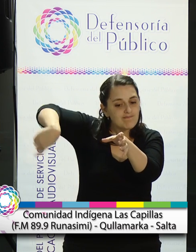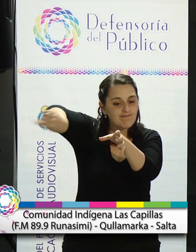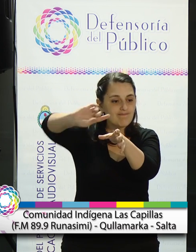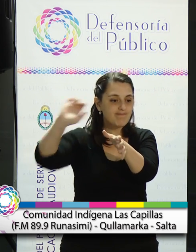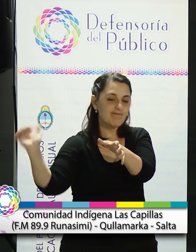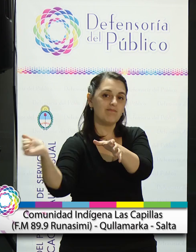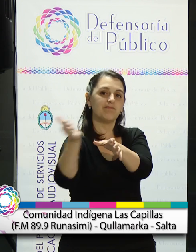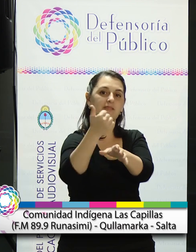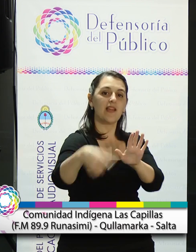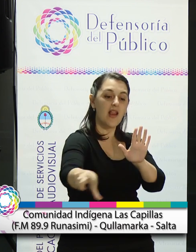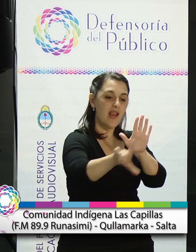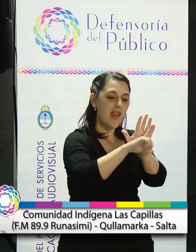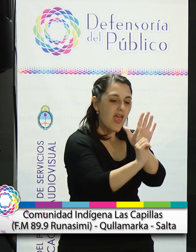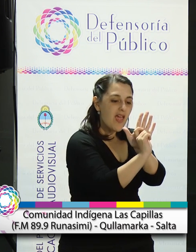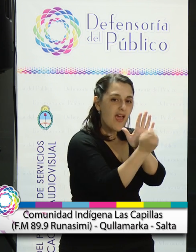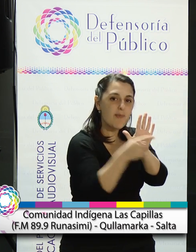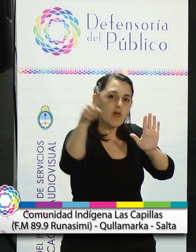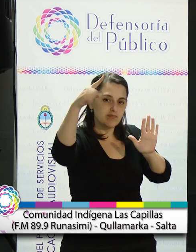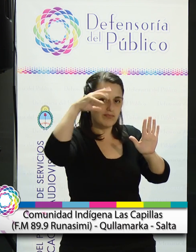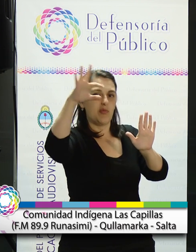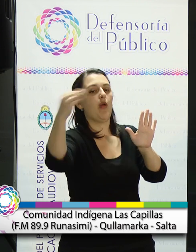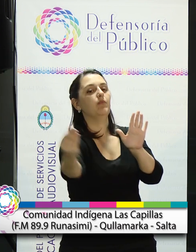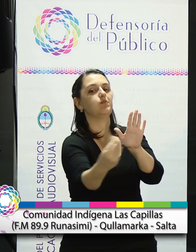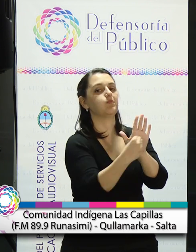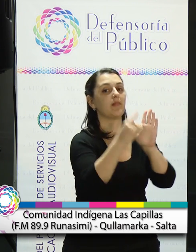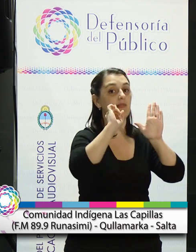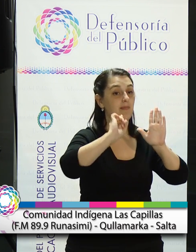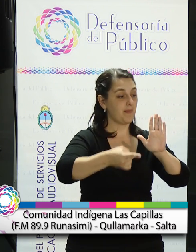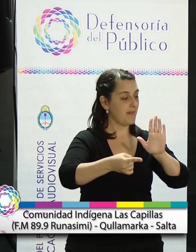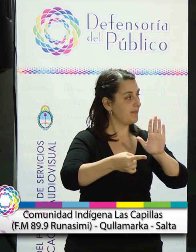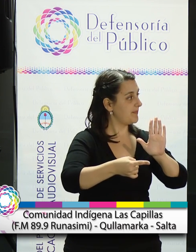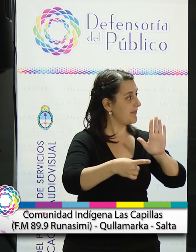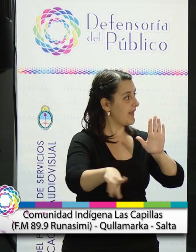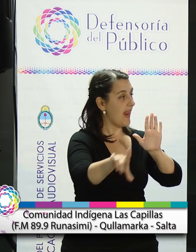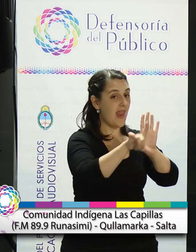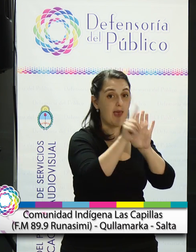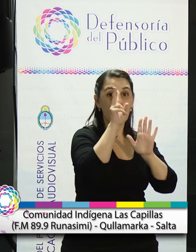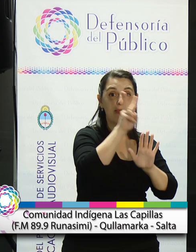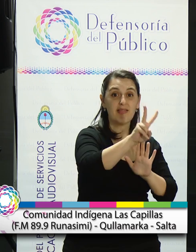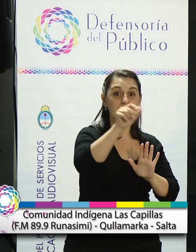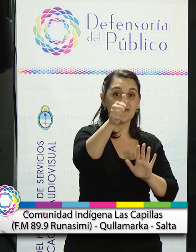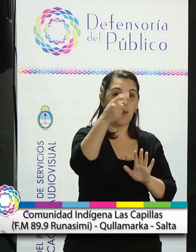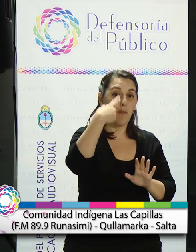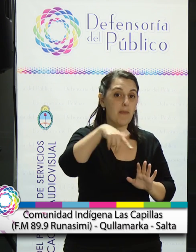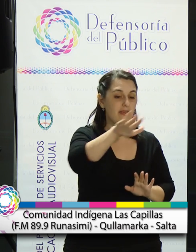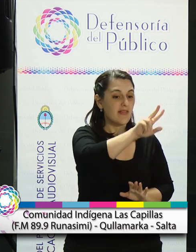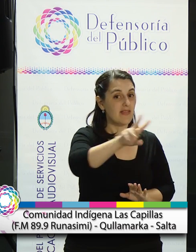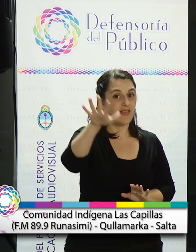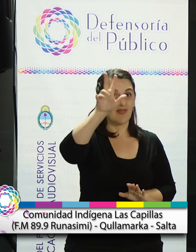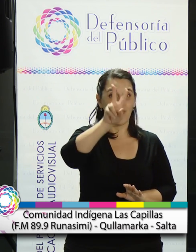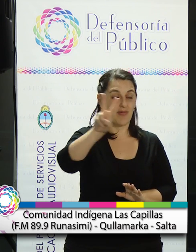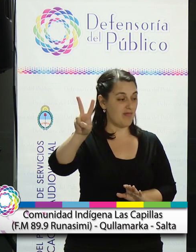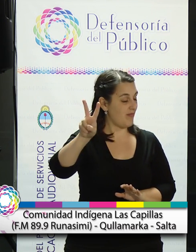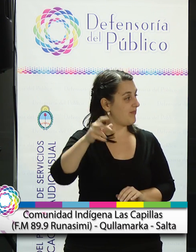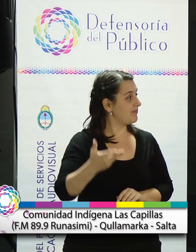en la reforma de la Ley de Medios de Comunicación, la 26.522, con varios de